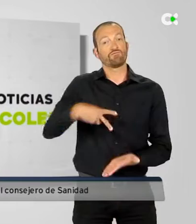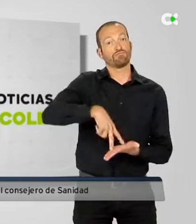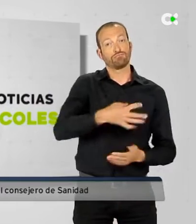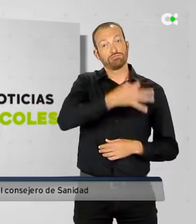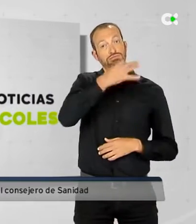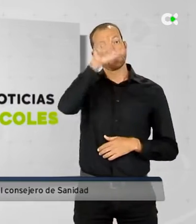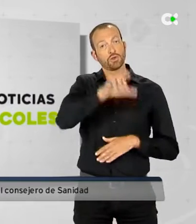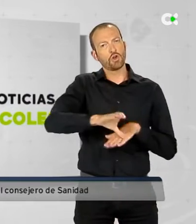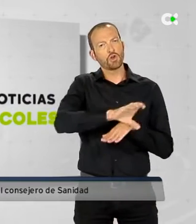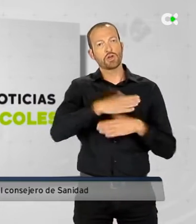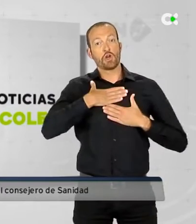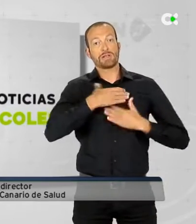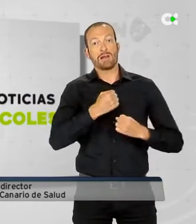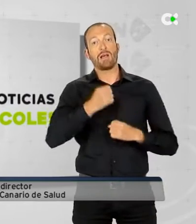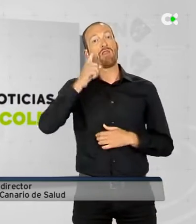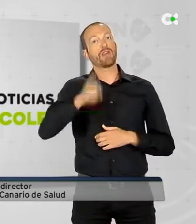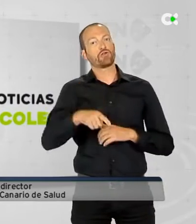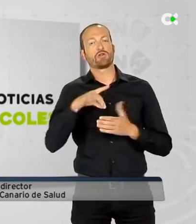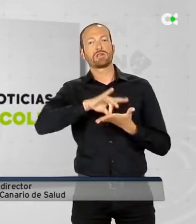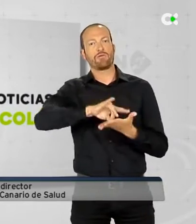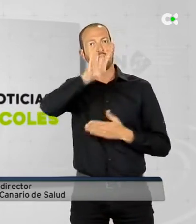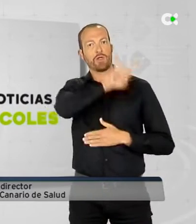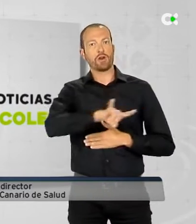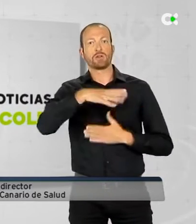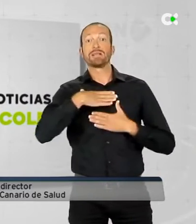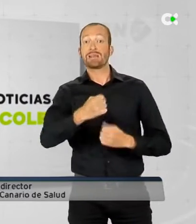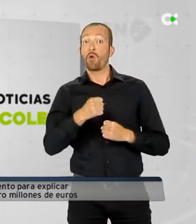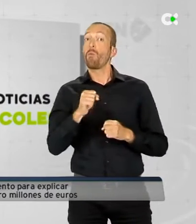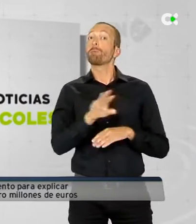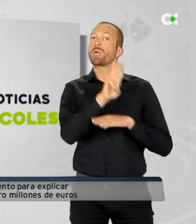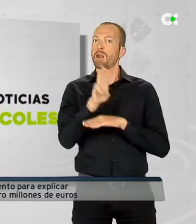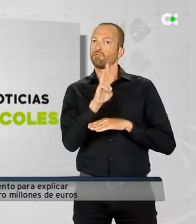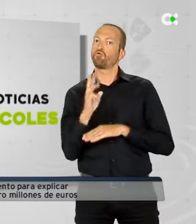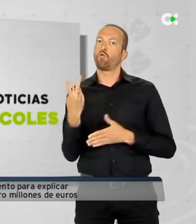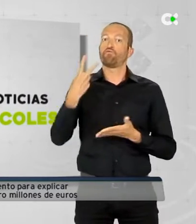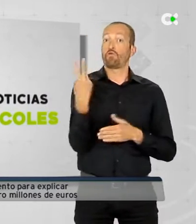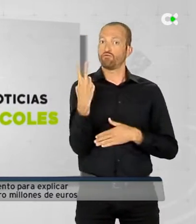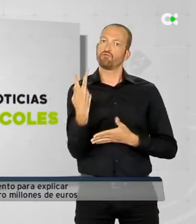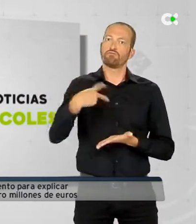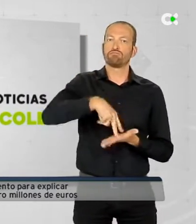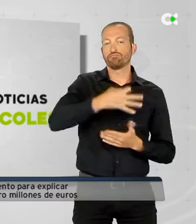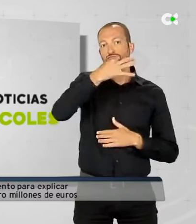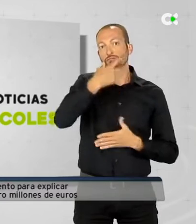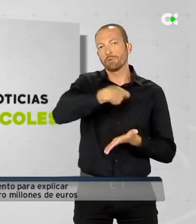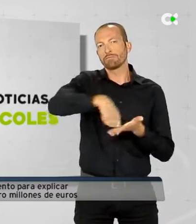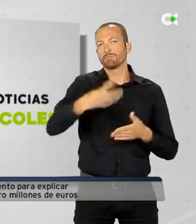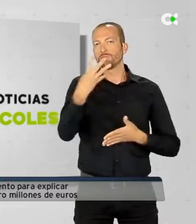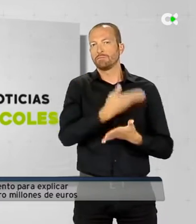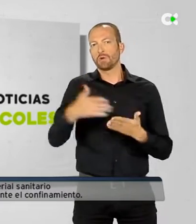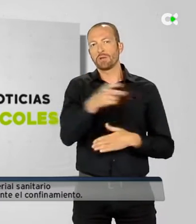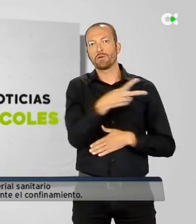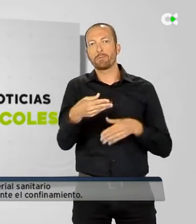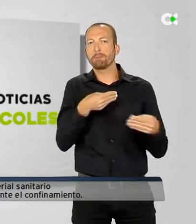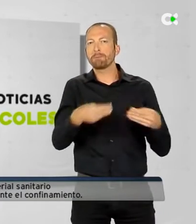Comparecencia del consejero de Sanidad y el director del Servicio Canario de Salud en el Parlamento para explicar el pago de 4 millones de euros